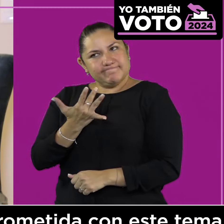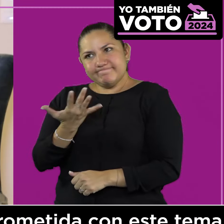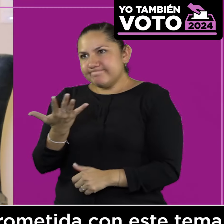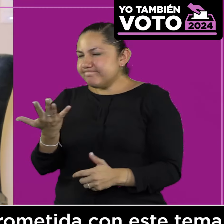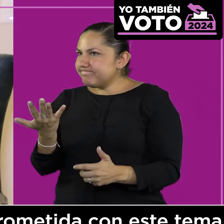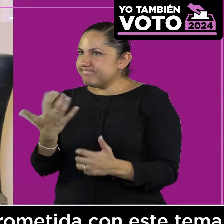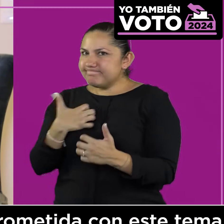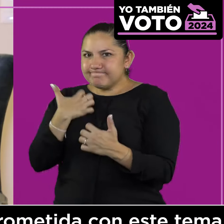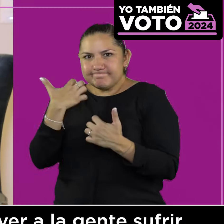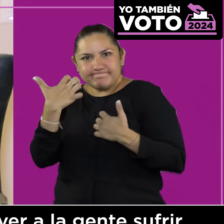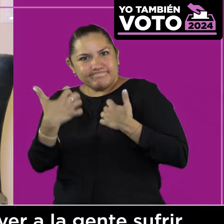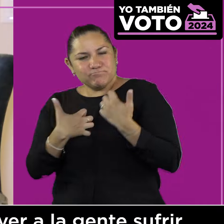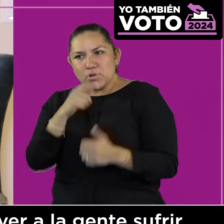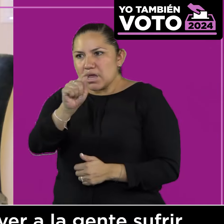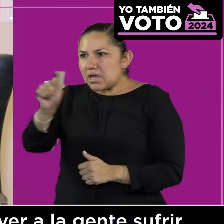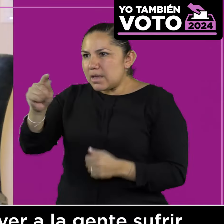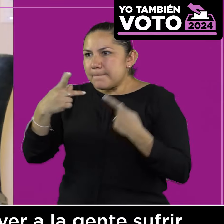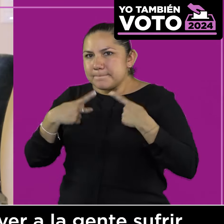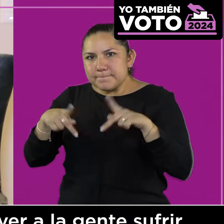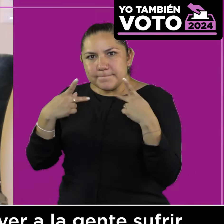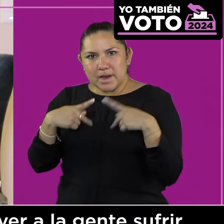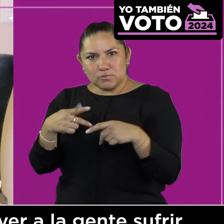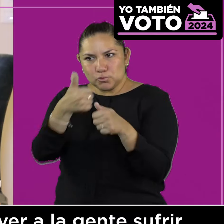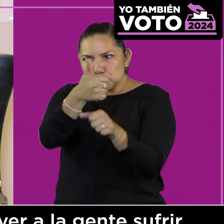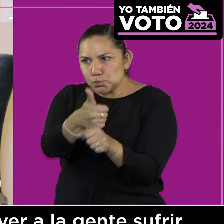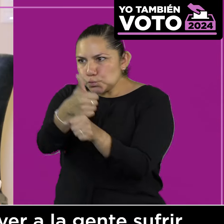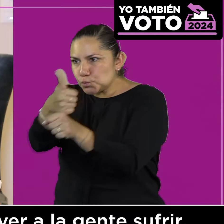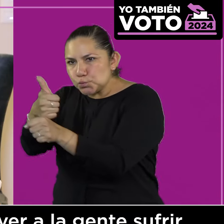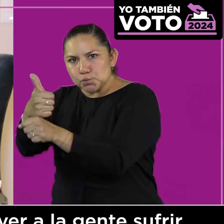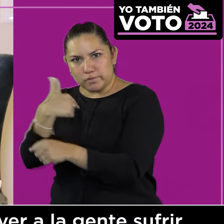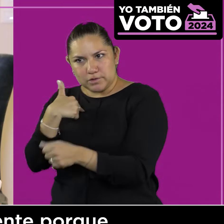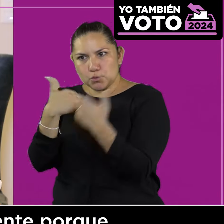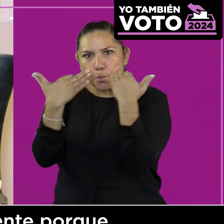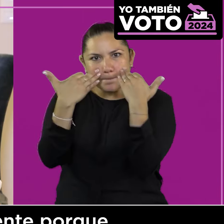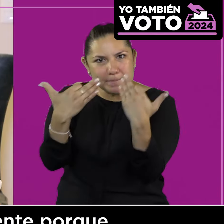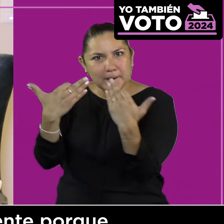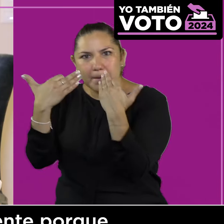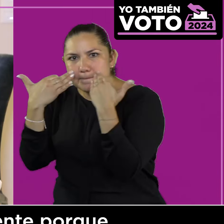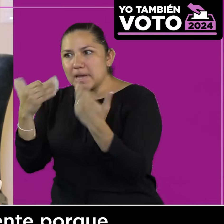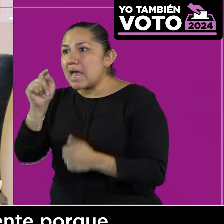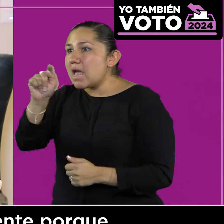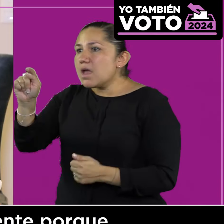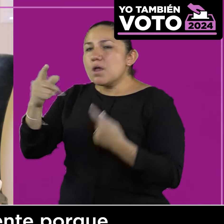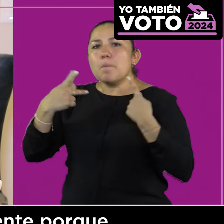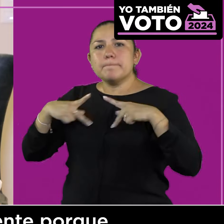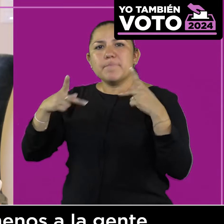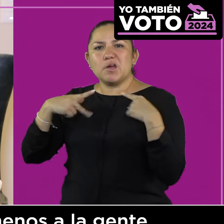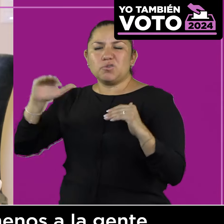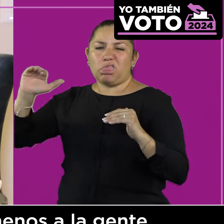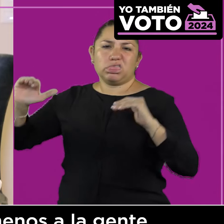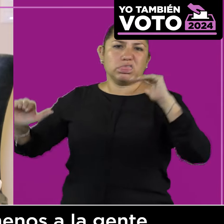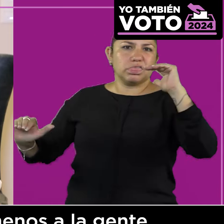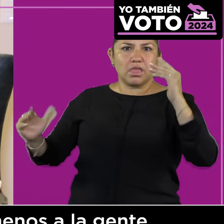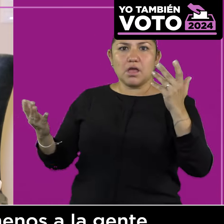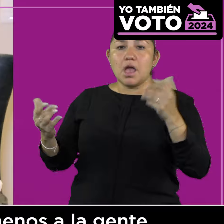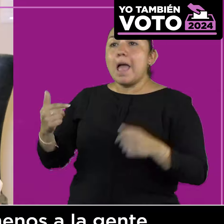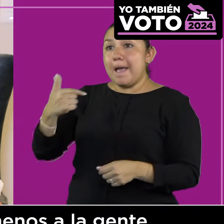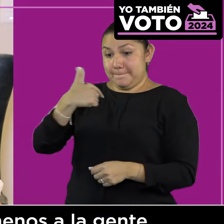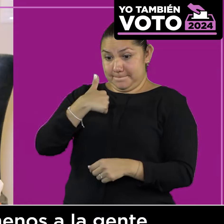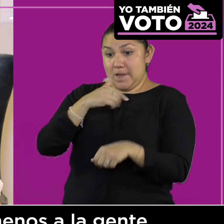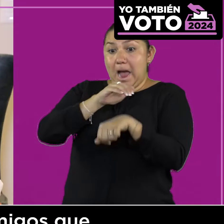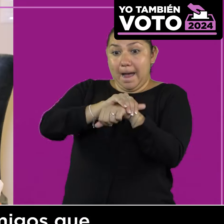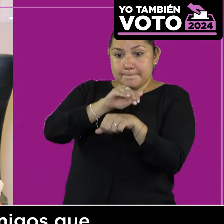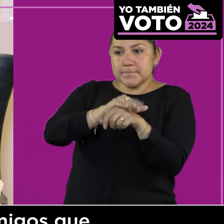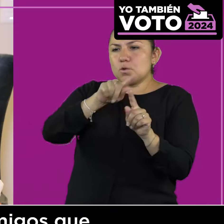comprometida con este tema o sea sí me duele ver a la gente sufrir precisamente porque les hacen de menos a la